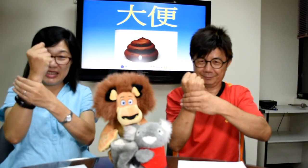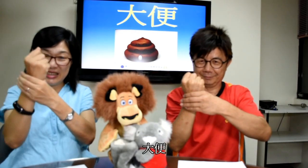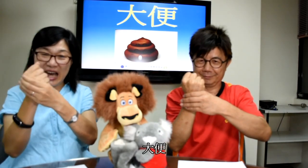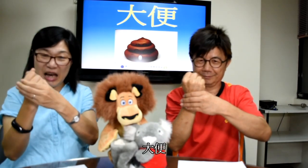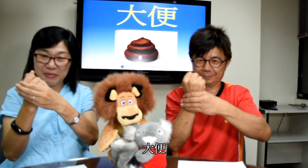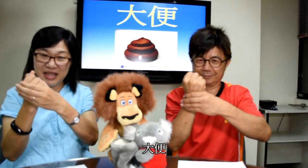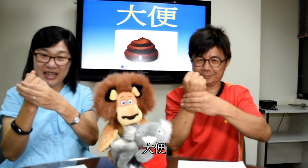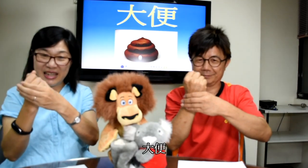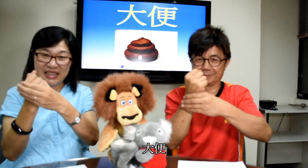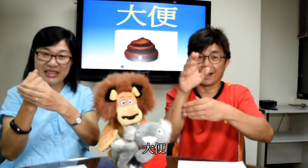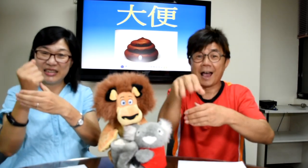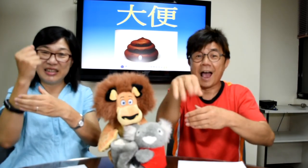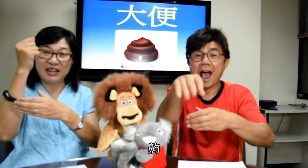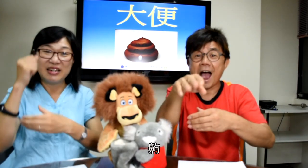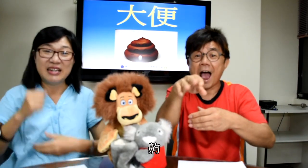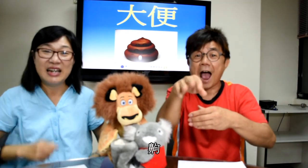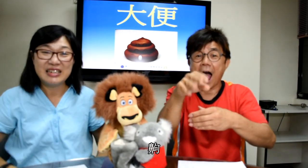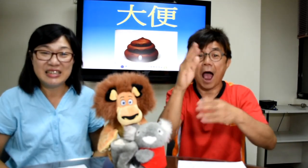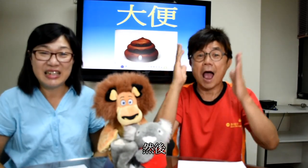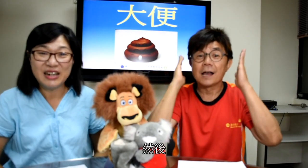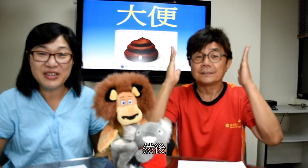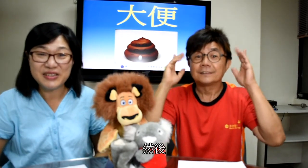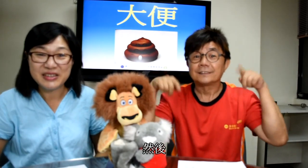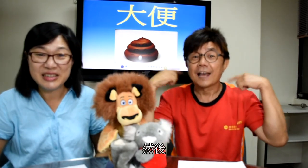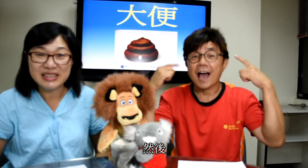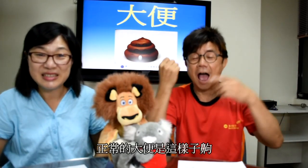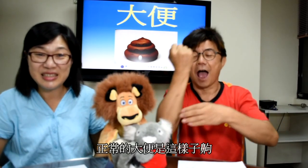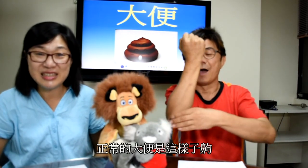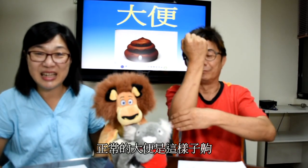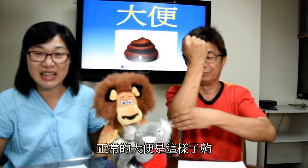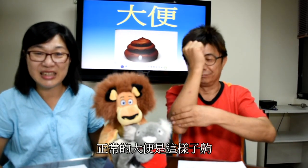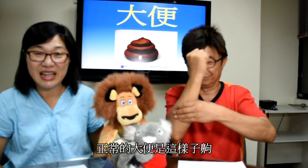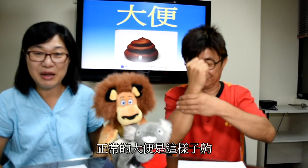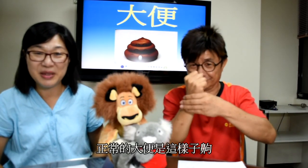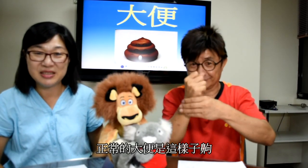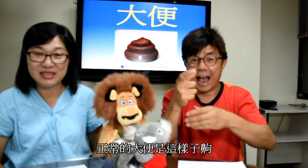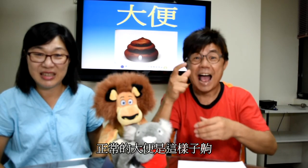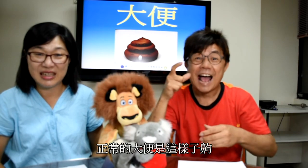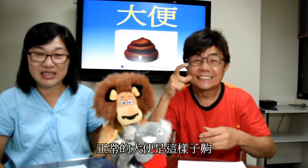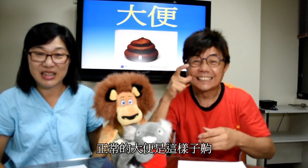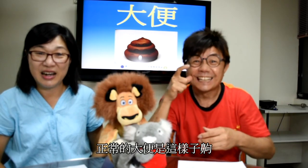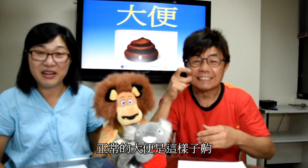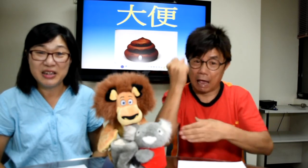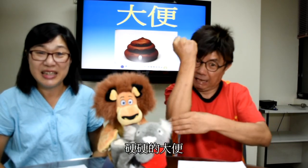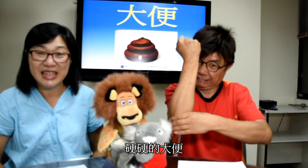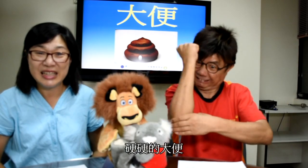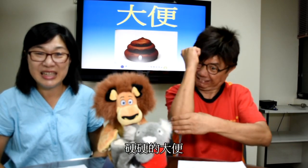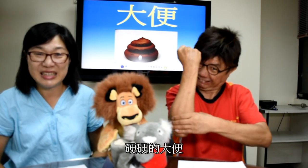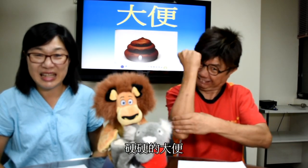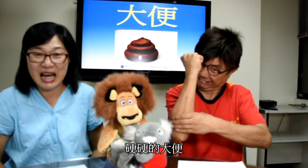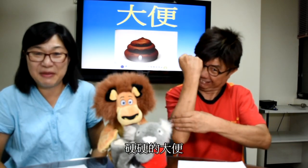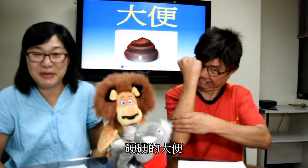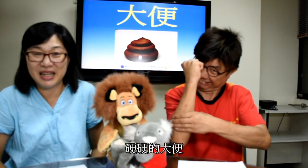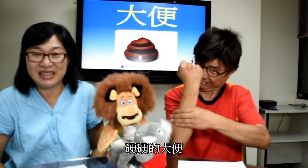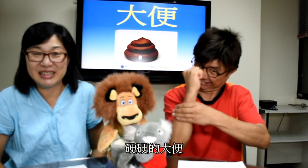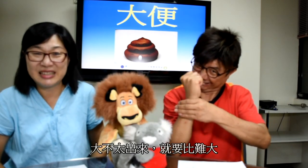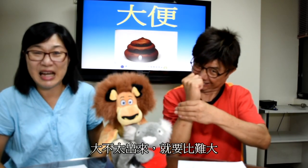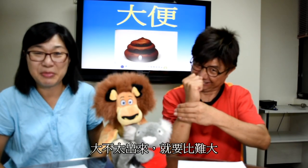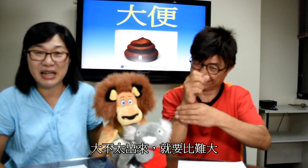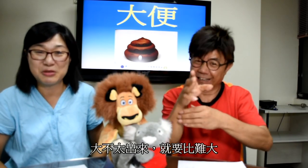大便，然后正常的大便是这样子，硬硬的大便，大不太出